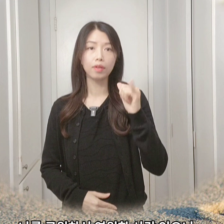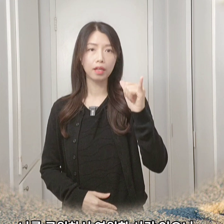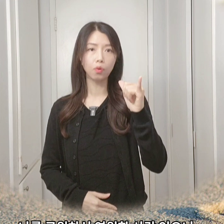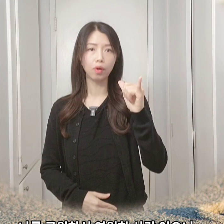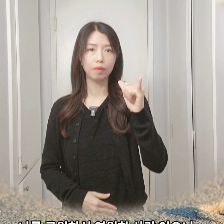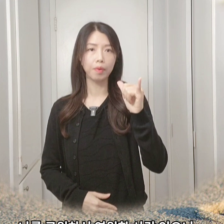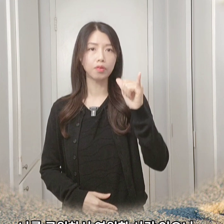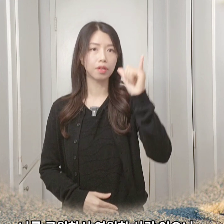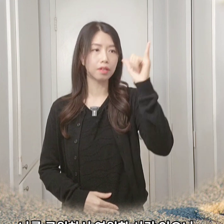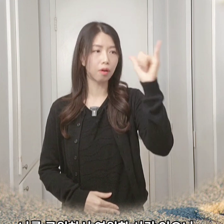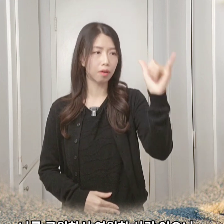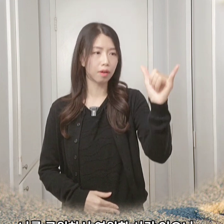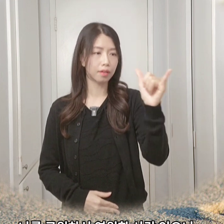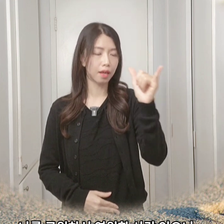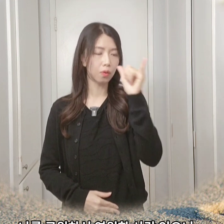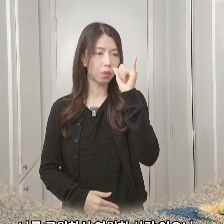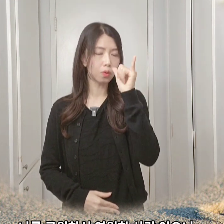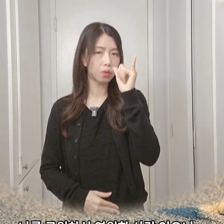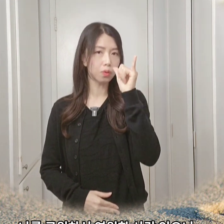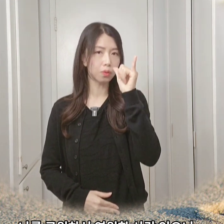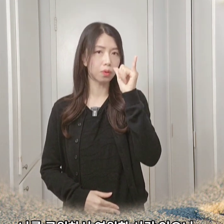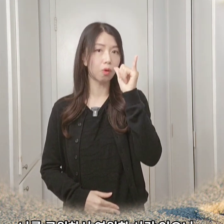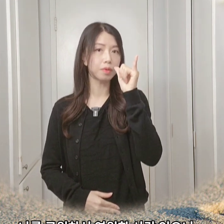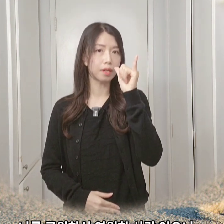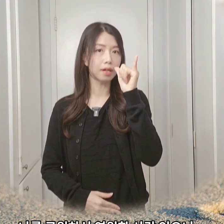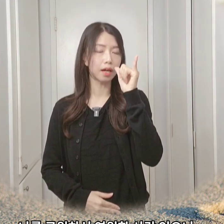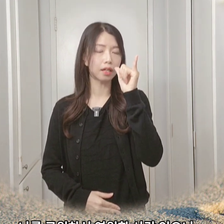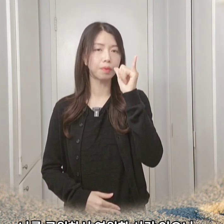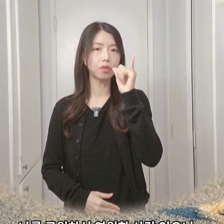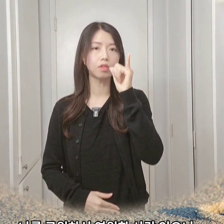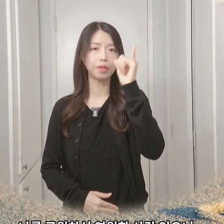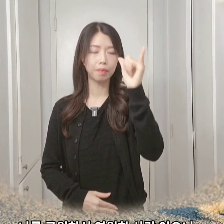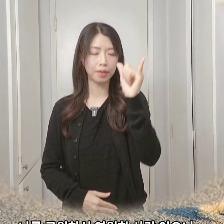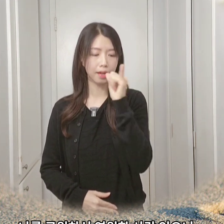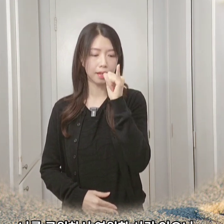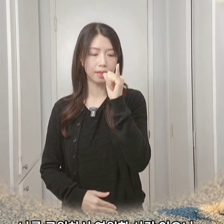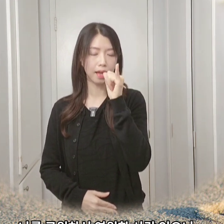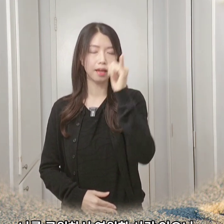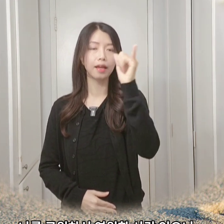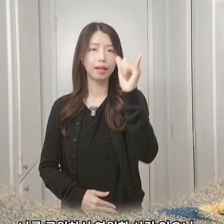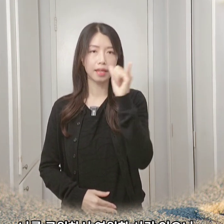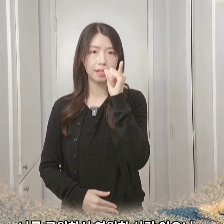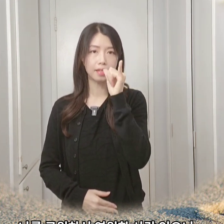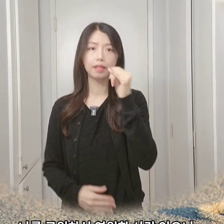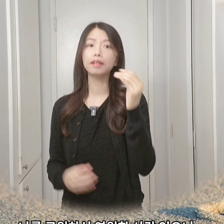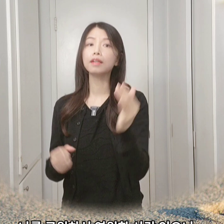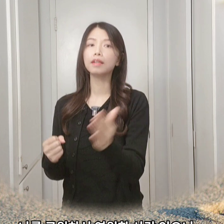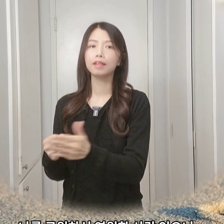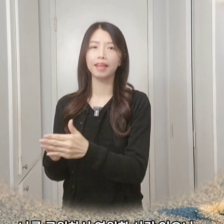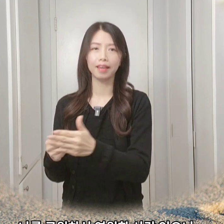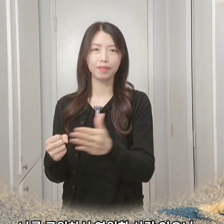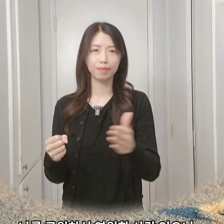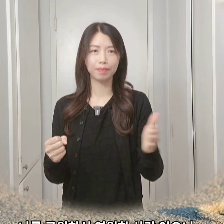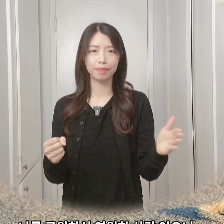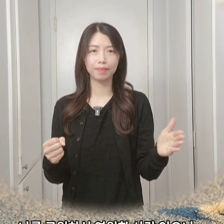엄지하고 새끼손가락만 펴주셔서 그대로 코 쪽으로 엄지를 가깝게 해주시면 됩니다. 있다. 있으니.